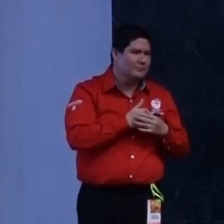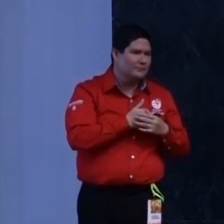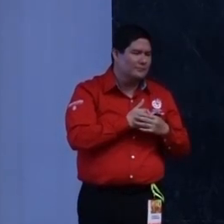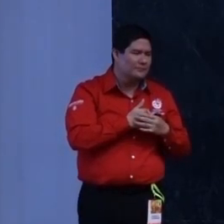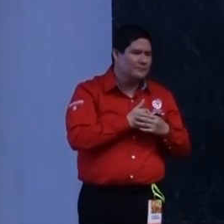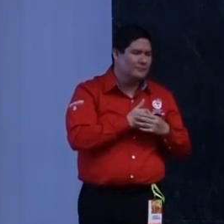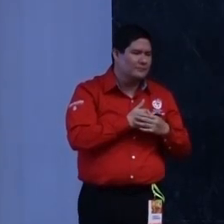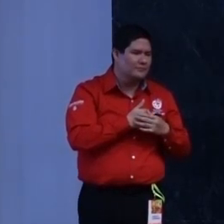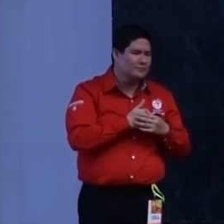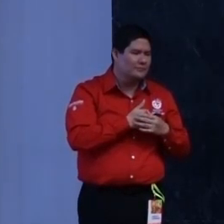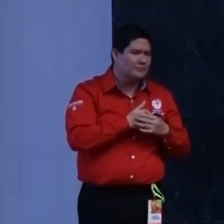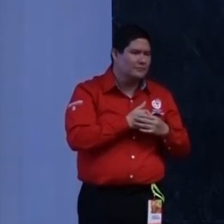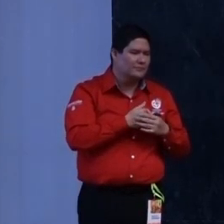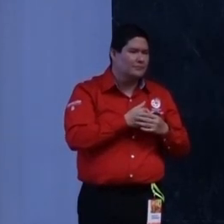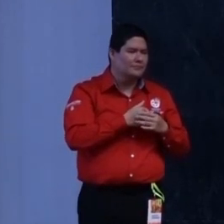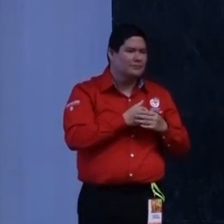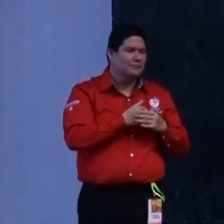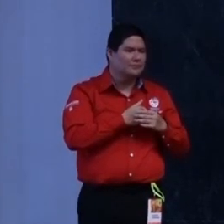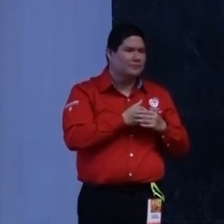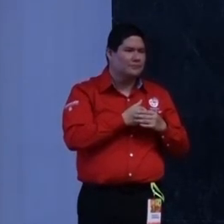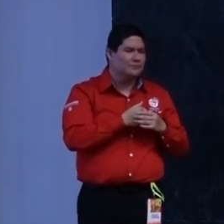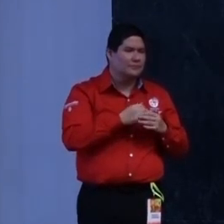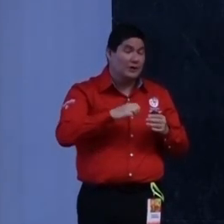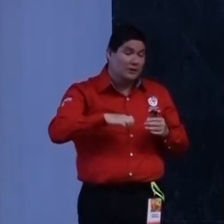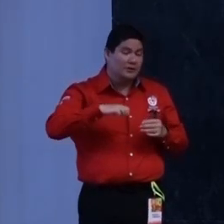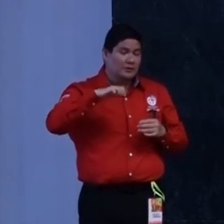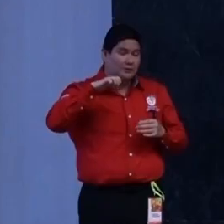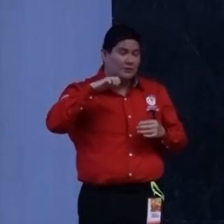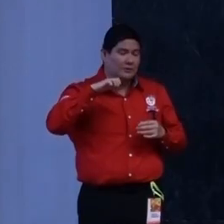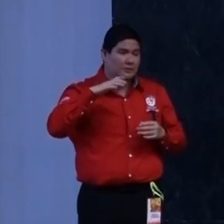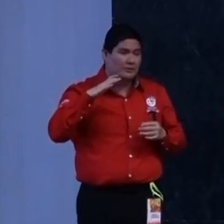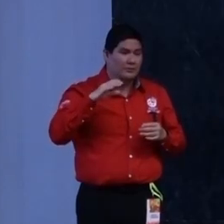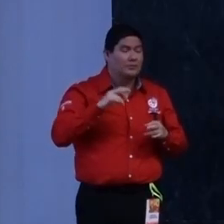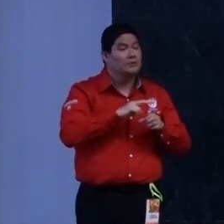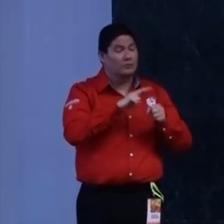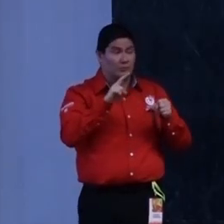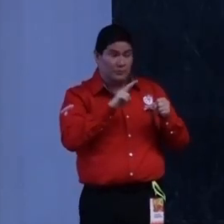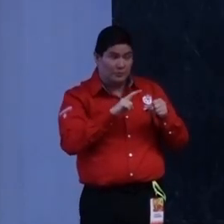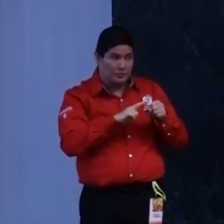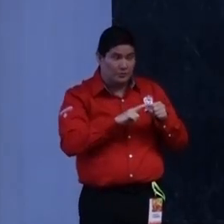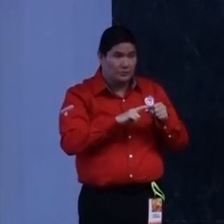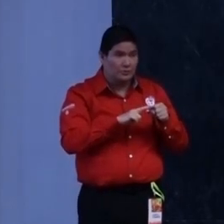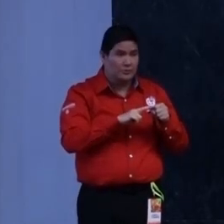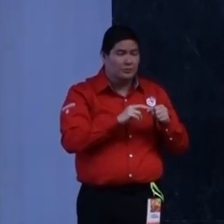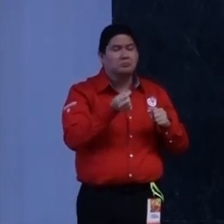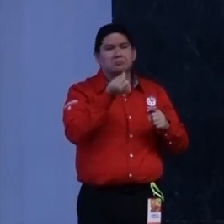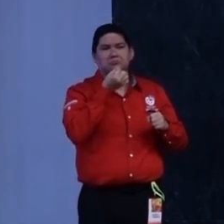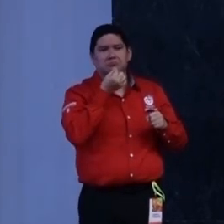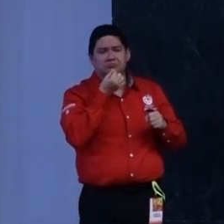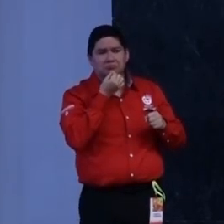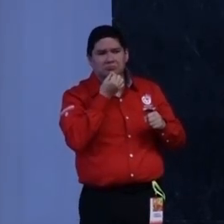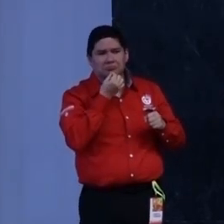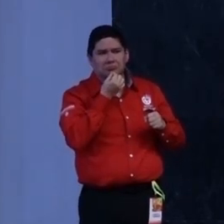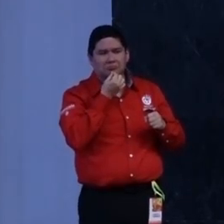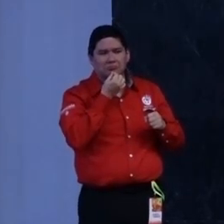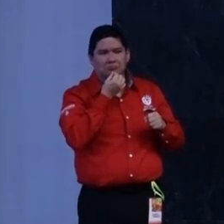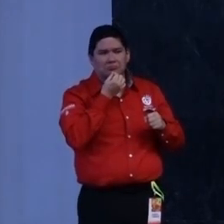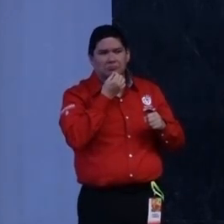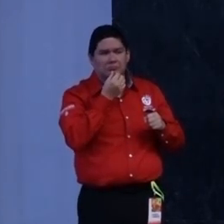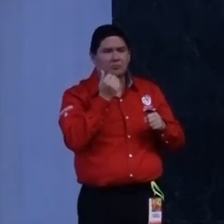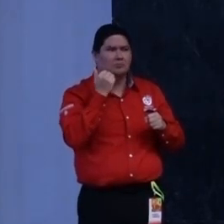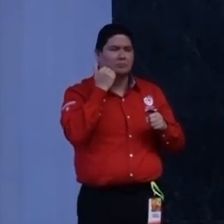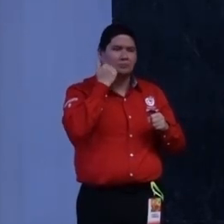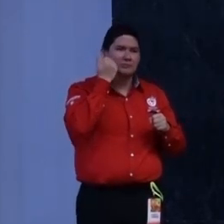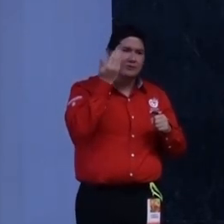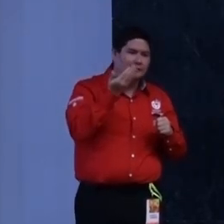desde pequeño. O sea, a mi edad, lo normal es que seas un niño que quiera ser